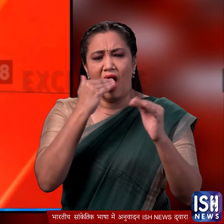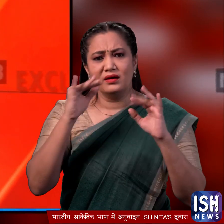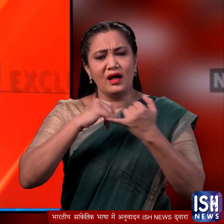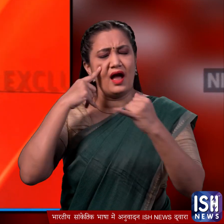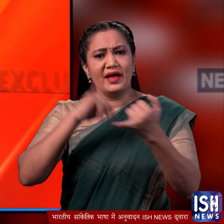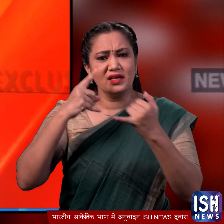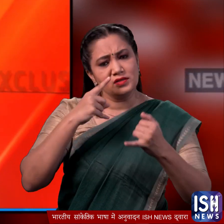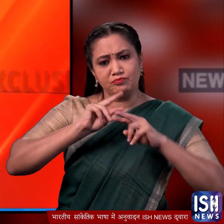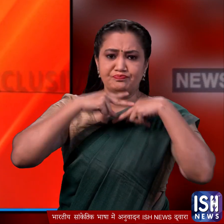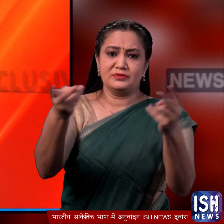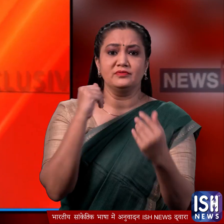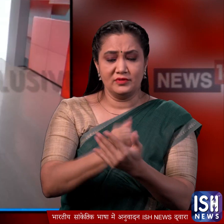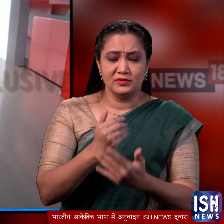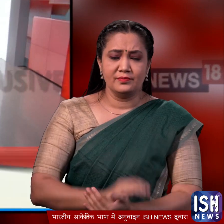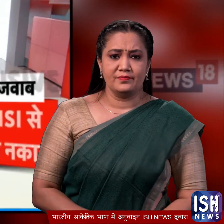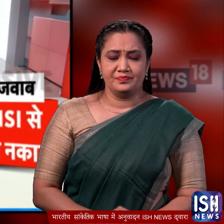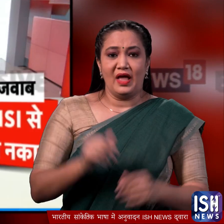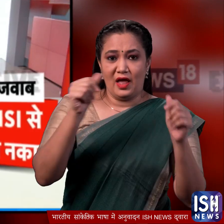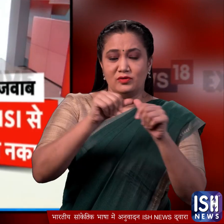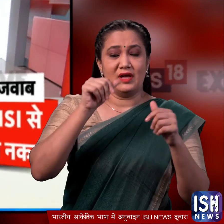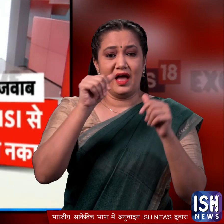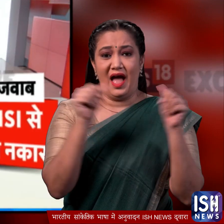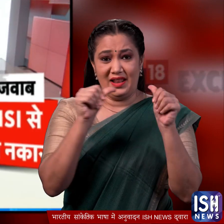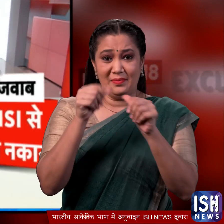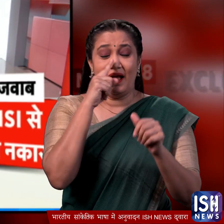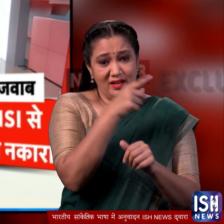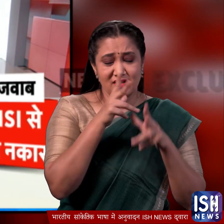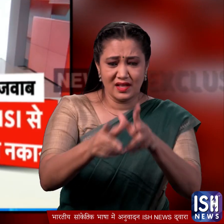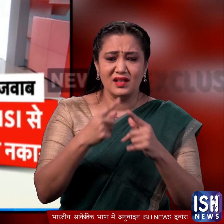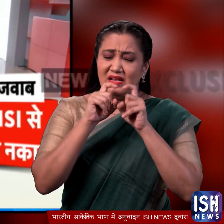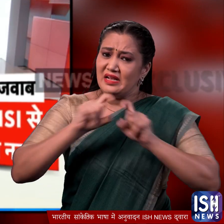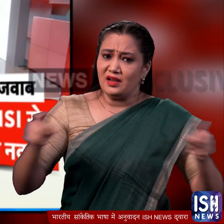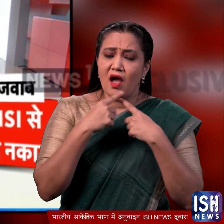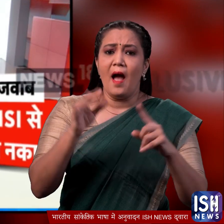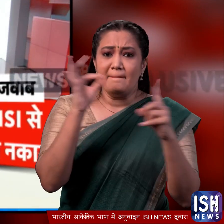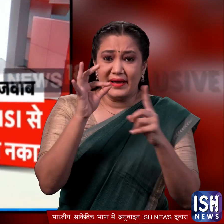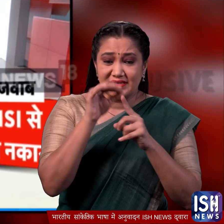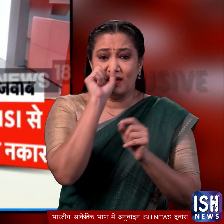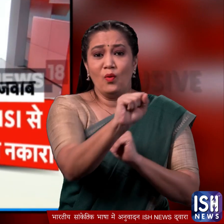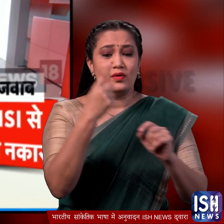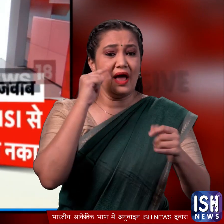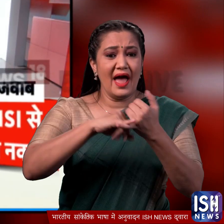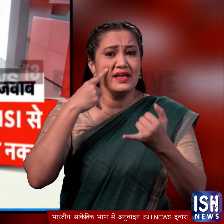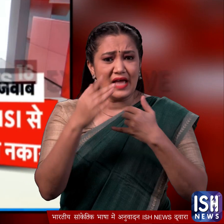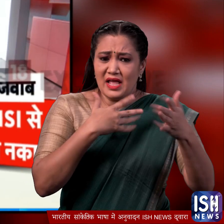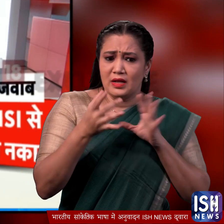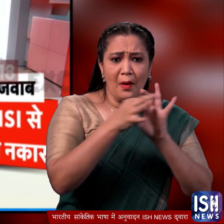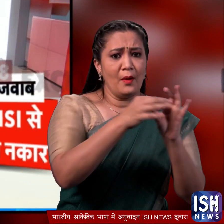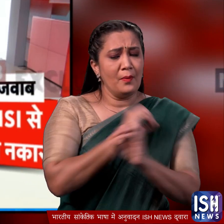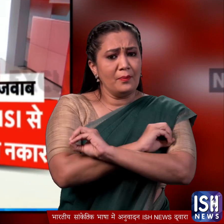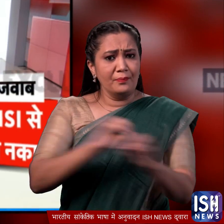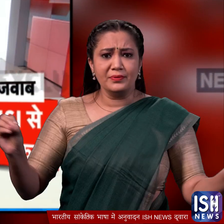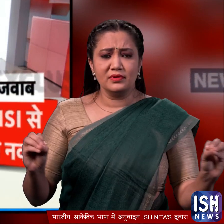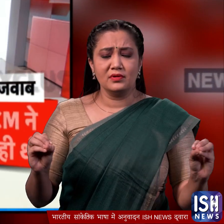न्यूज़ 18 के चमन पलानिया की रिपोर्ट है कि अरूसा आलम ने 2 टूक कहा कि उनका पाकिस्तान की खुफिया एजेंसी ISI से कोई संबंध नहीं